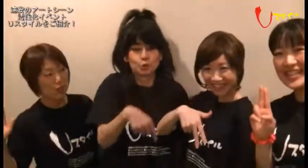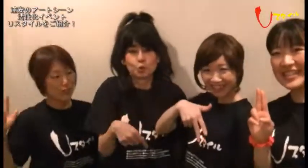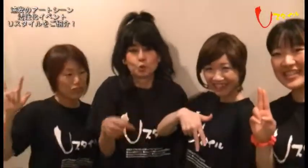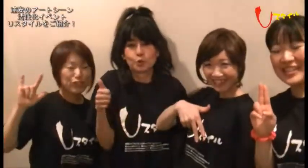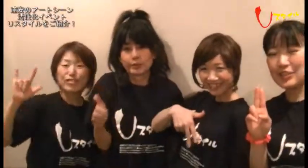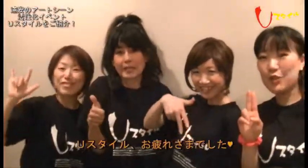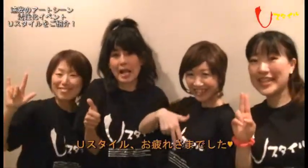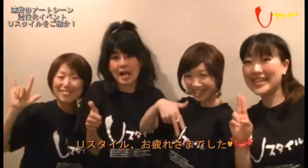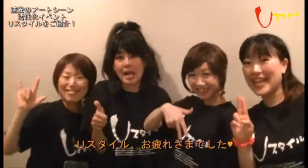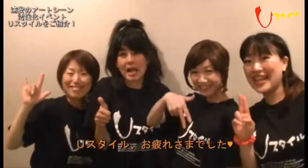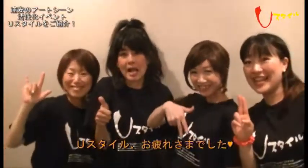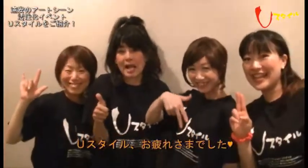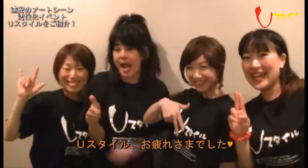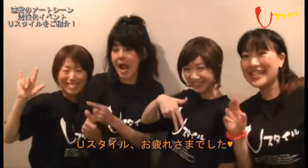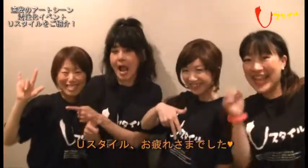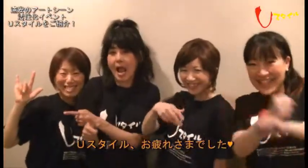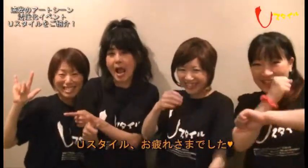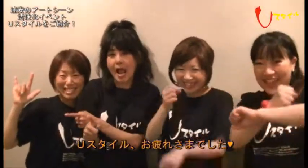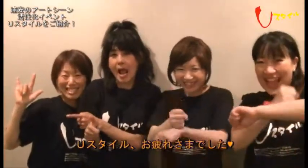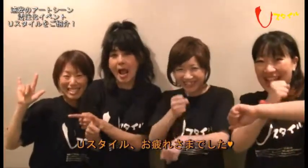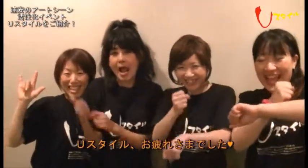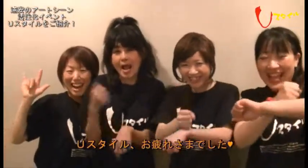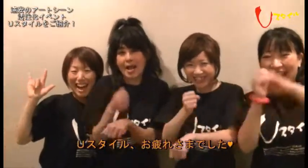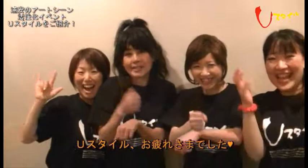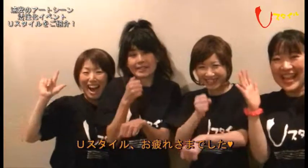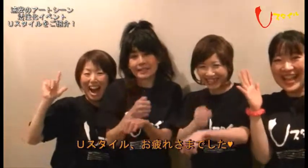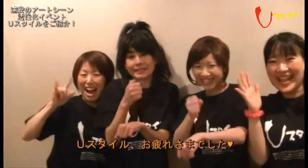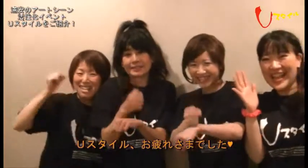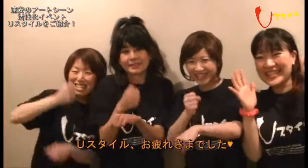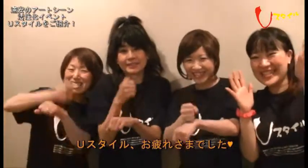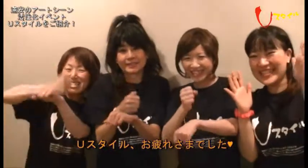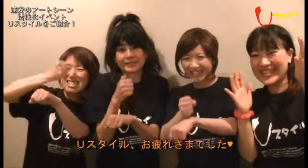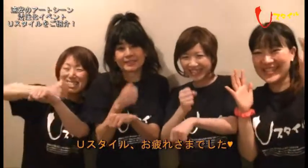re-style おつかれさまでしたはい